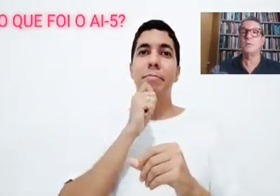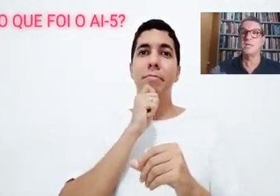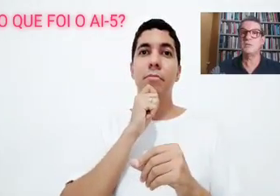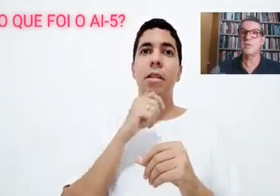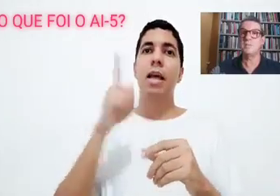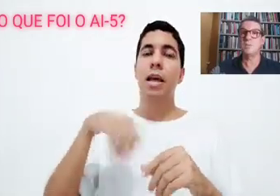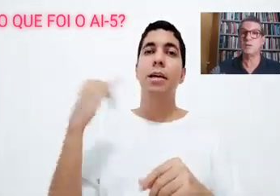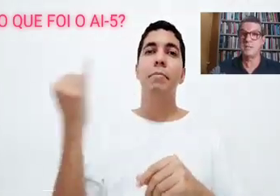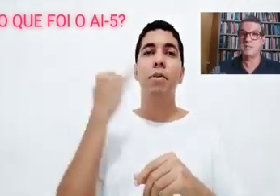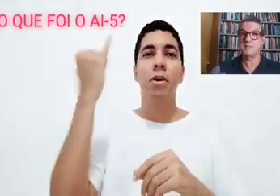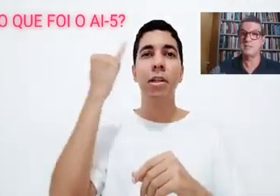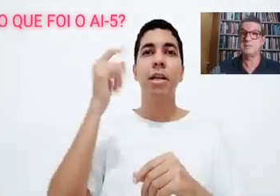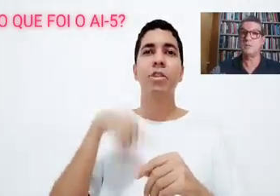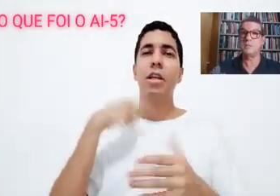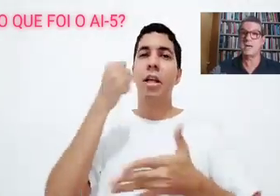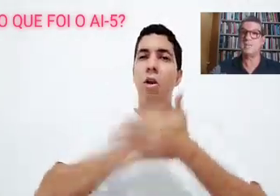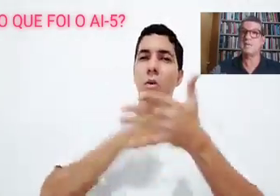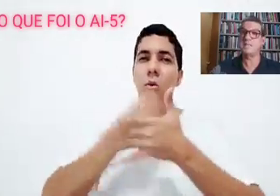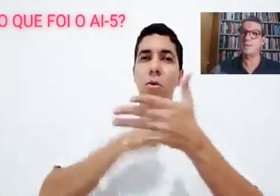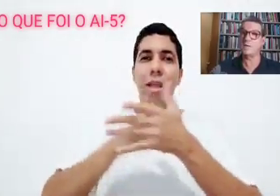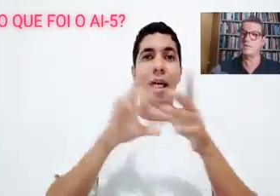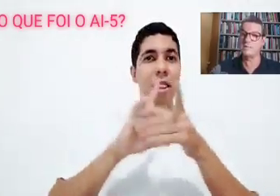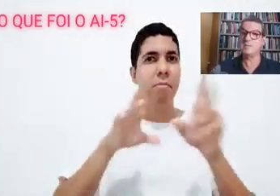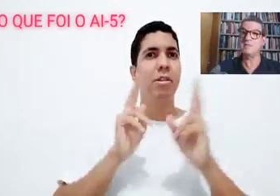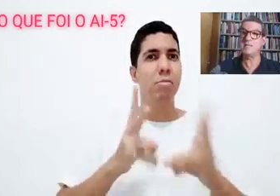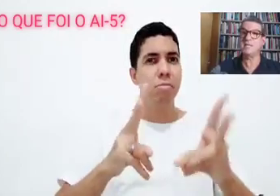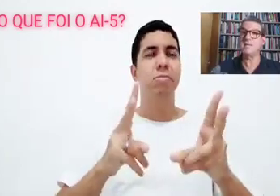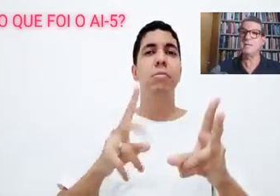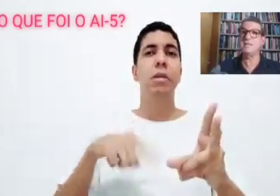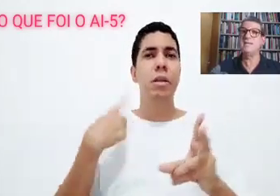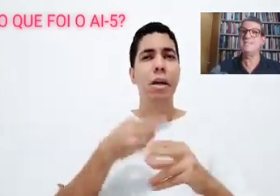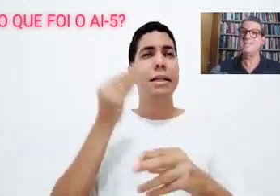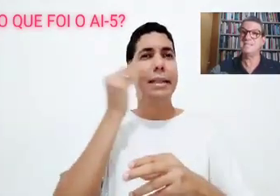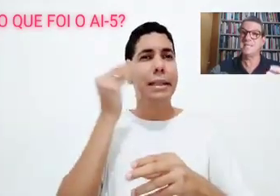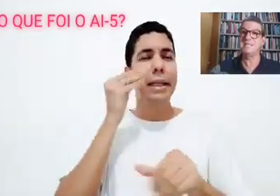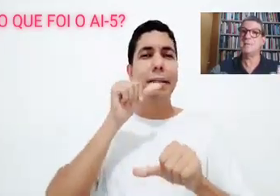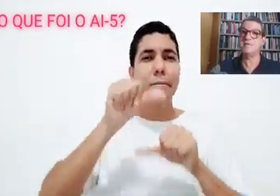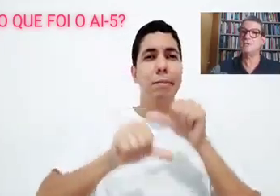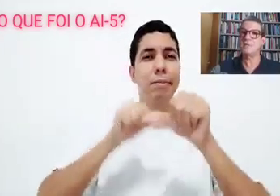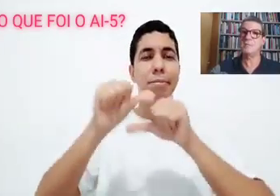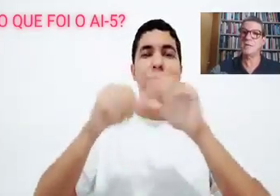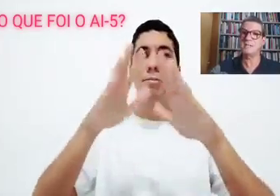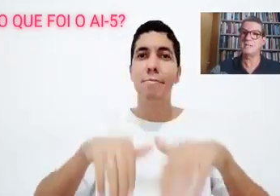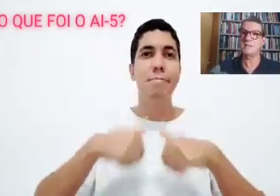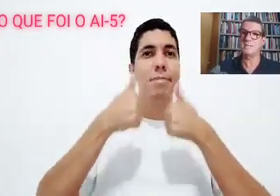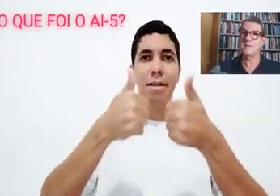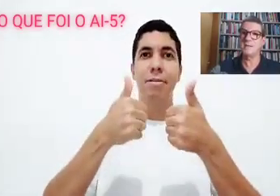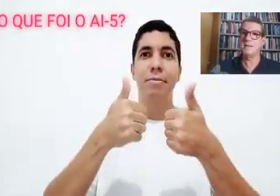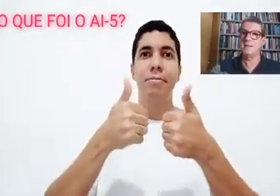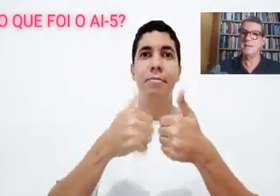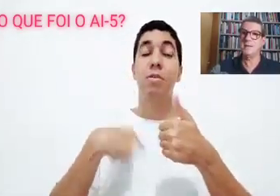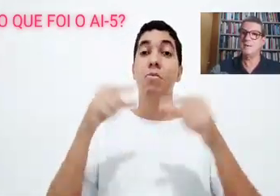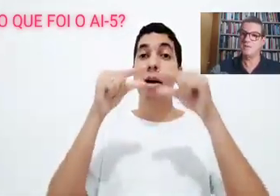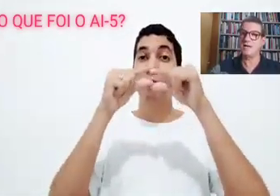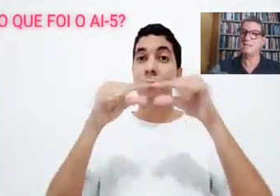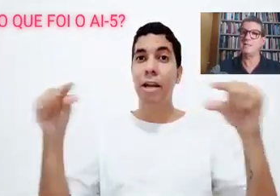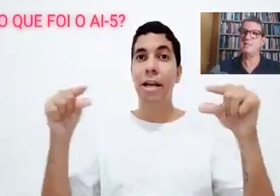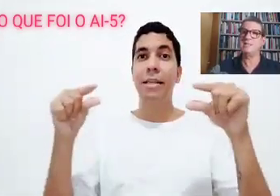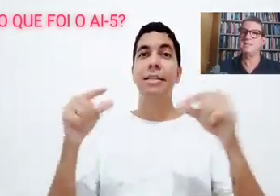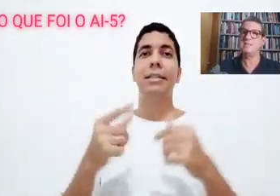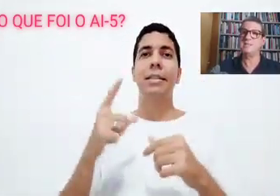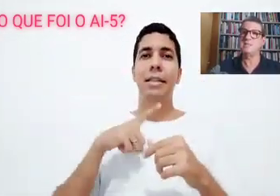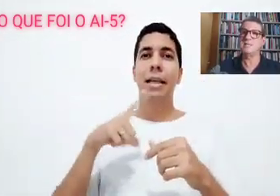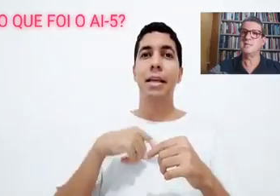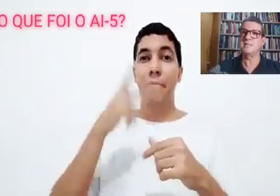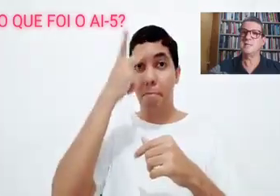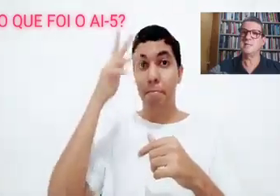problemas. Portanto, é importante a gente lutar para que a democracia se mantenha e a gente tente aperfeiçoar a democracia. É uma frase